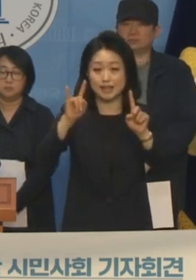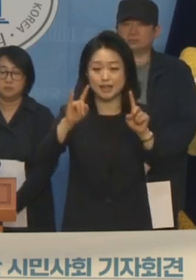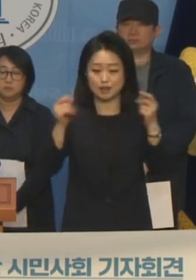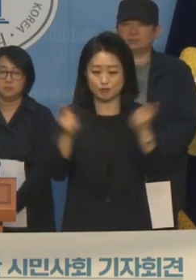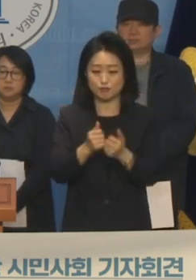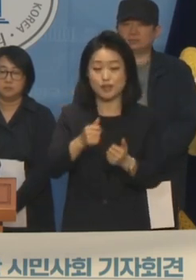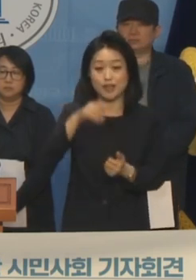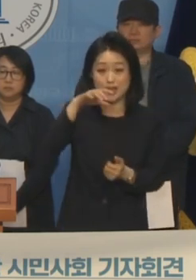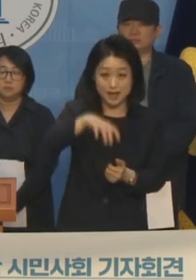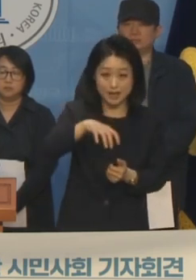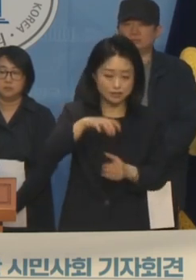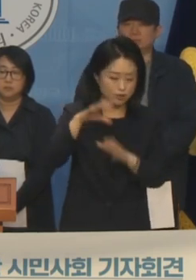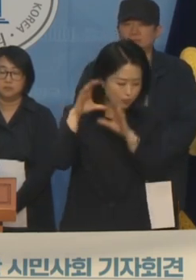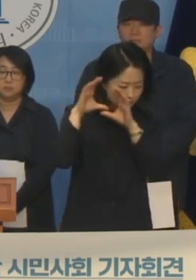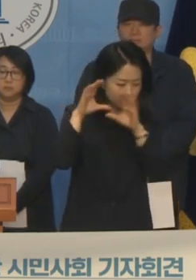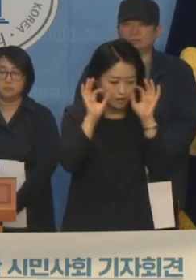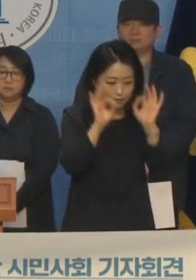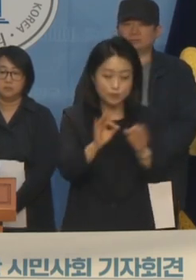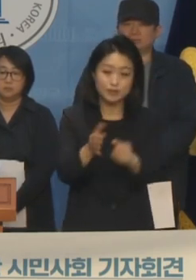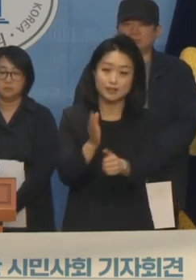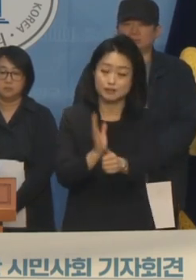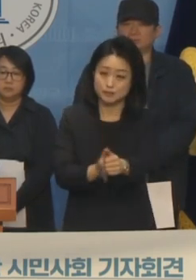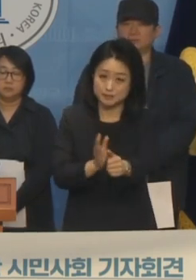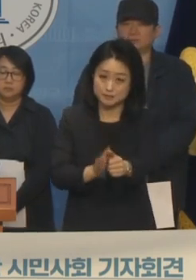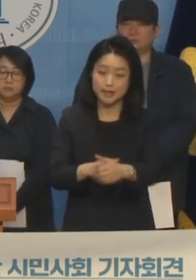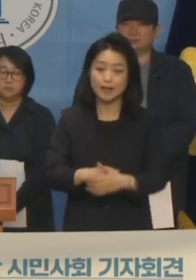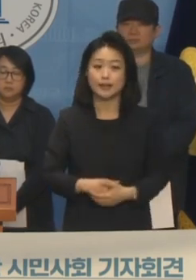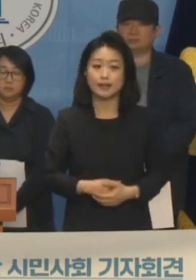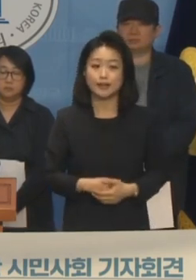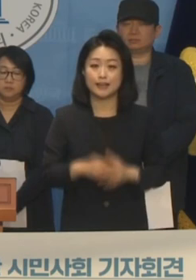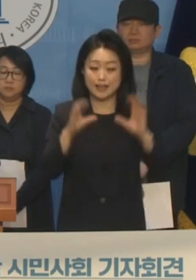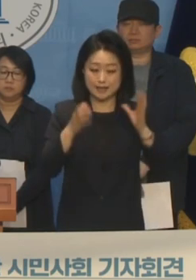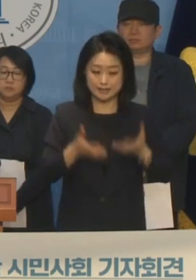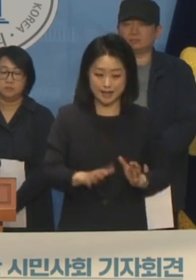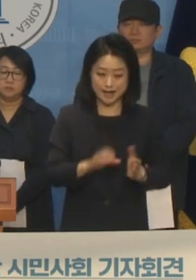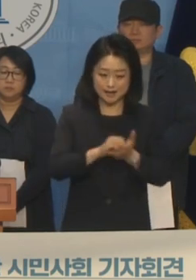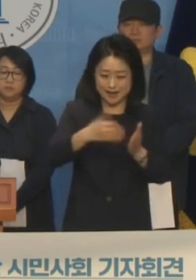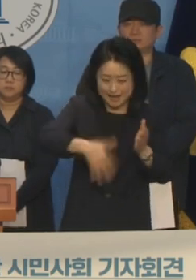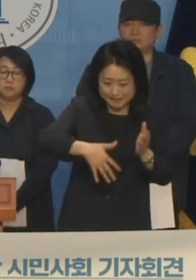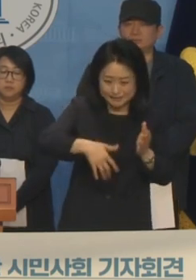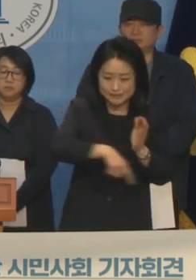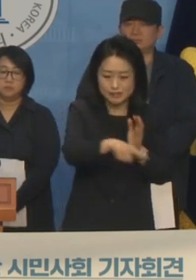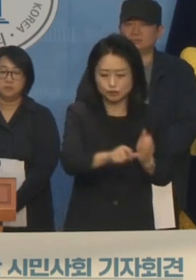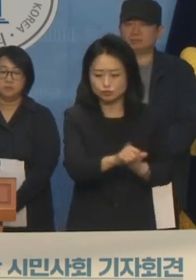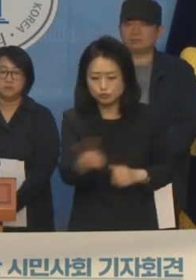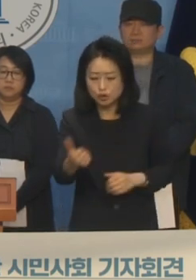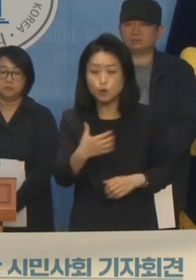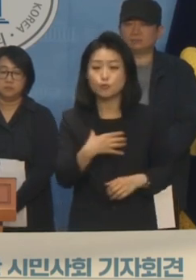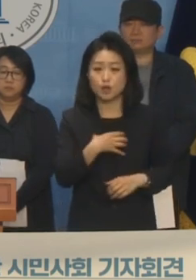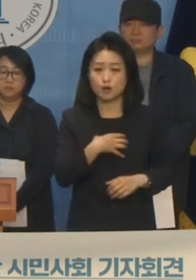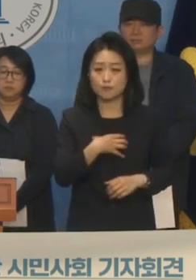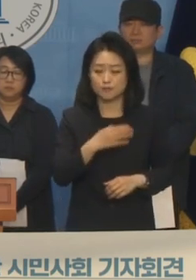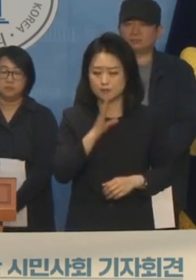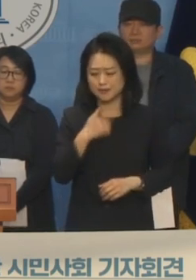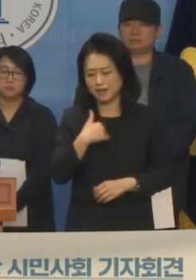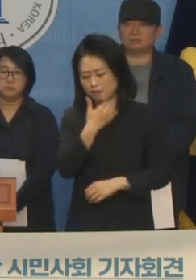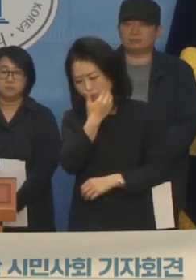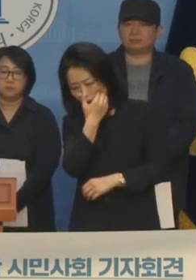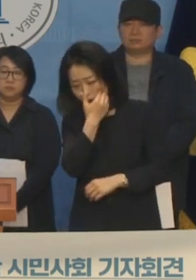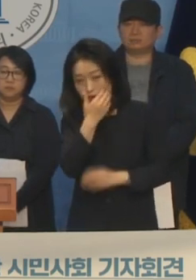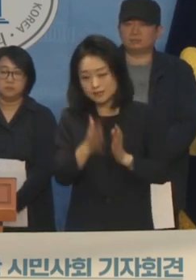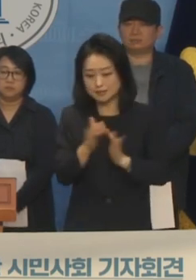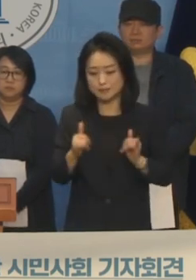다급히 귀를 기울여 주기를 촉구합니다. 출생 미신고 아동들의 외로운 죽음 앞에 내내 부끄러웠던